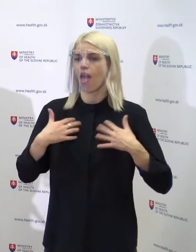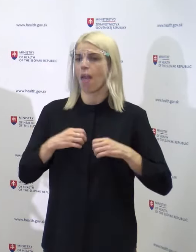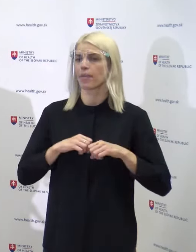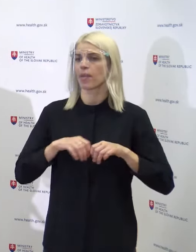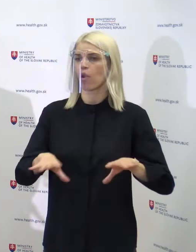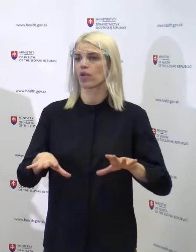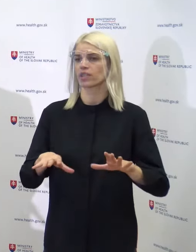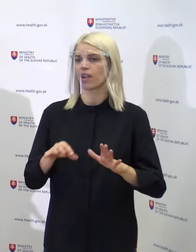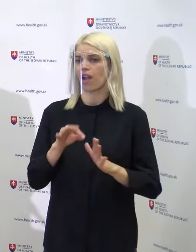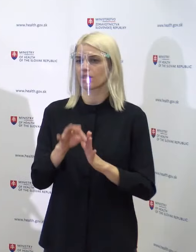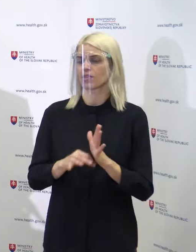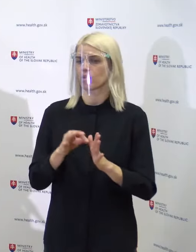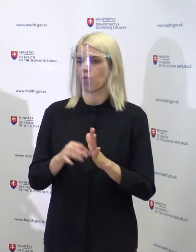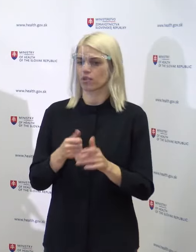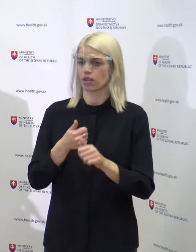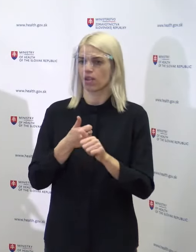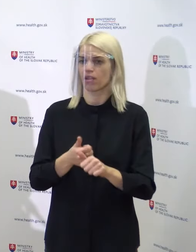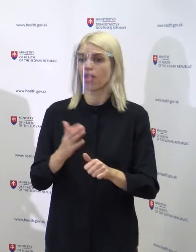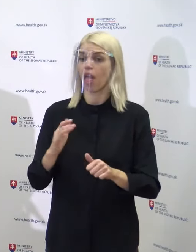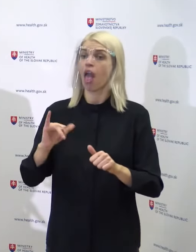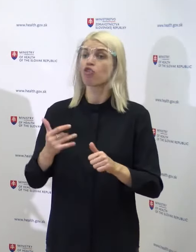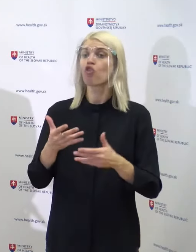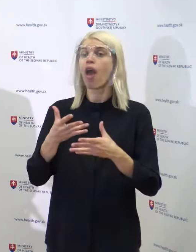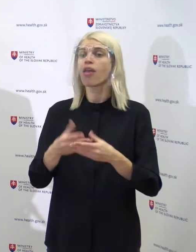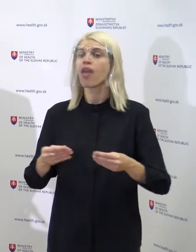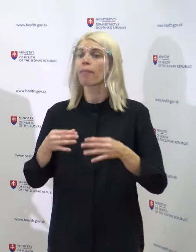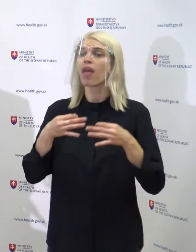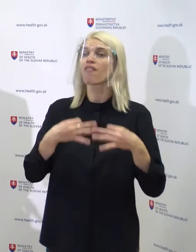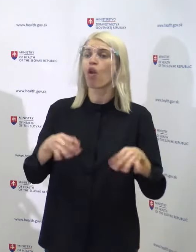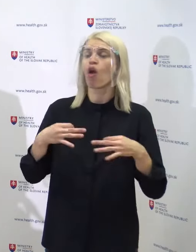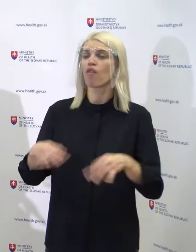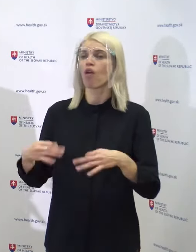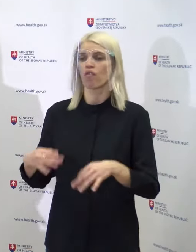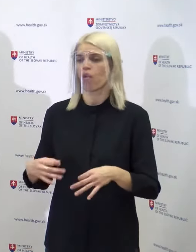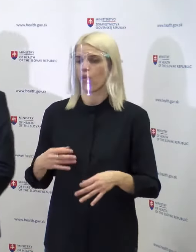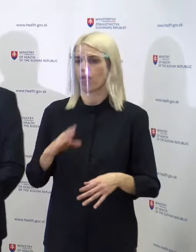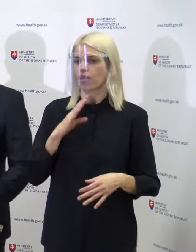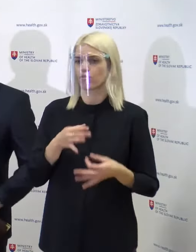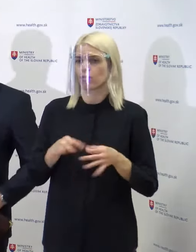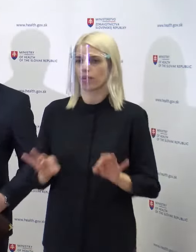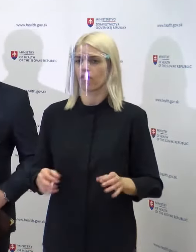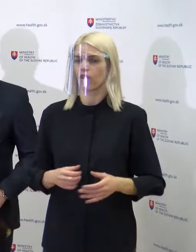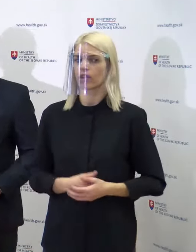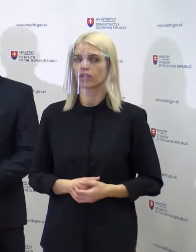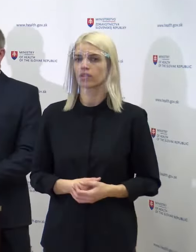opatrenia nezmierňovali, pretože to je asi maximum, čo si môžeme dovoliť toho času.